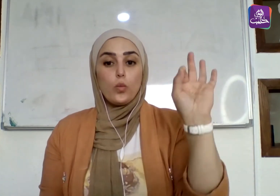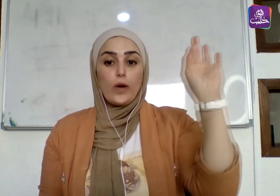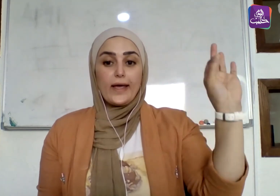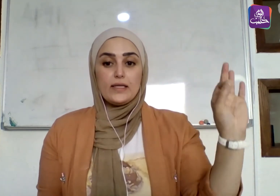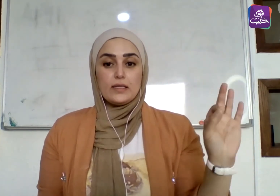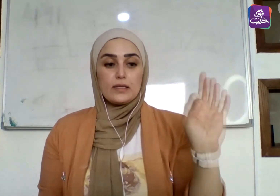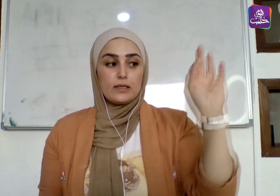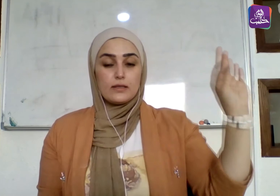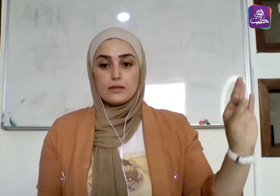وين